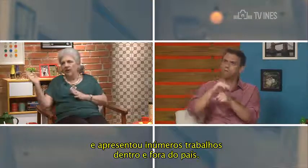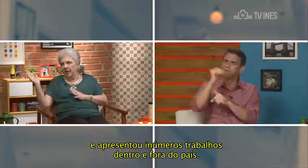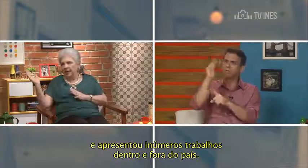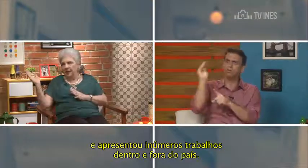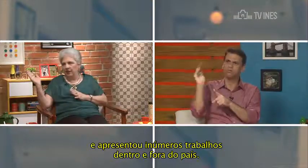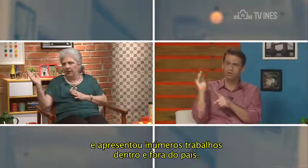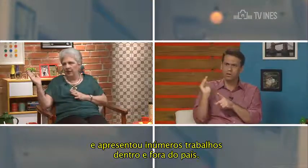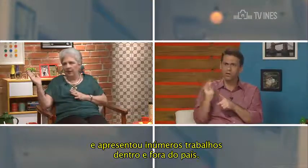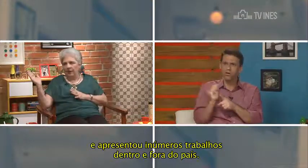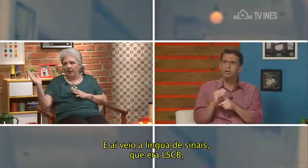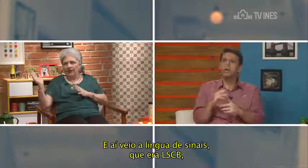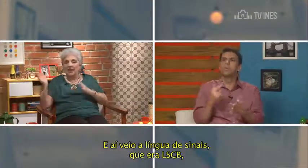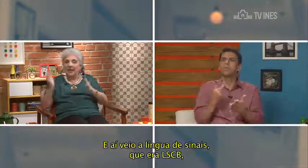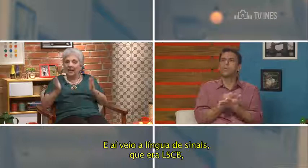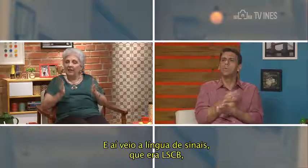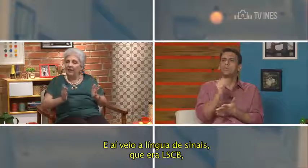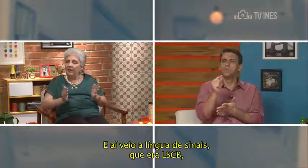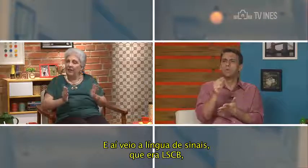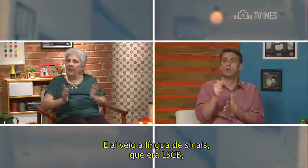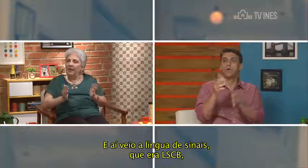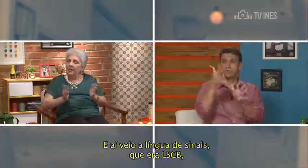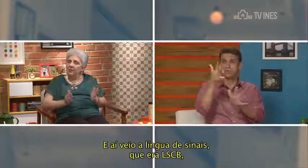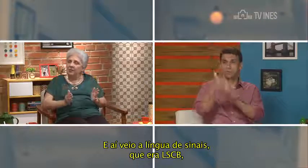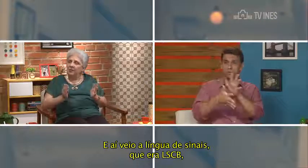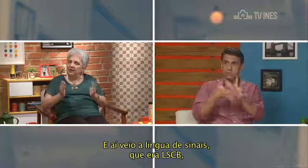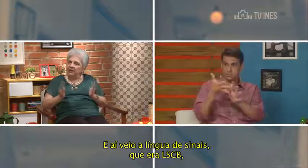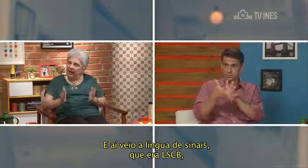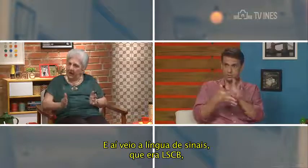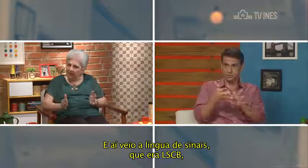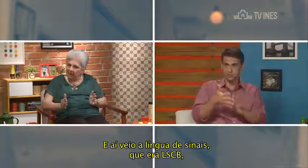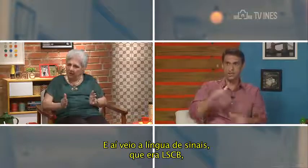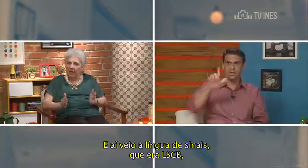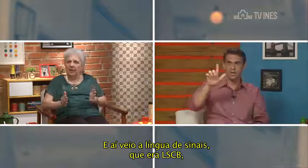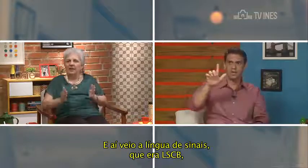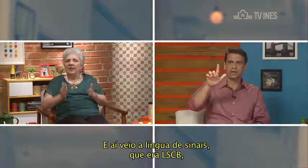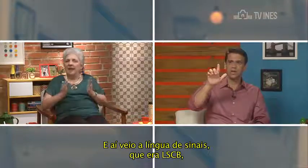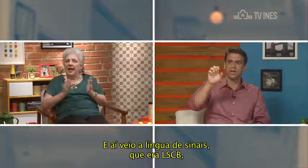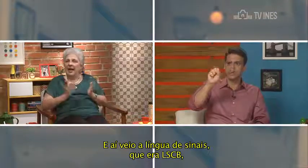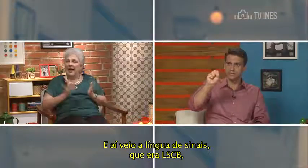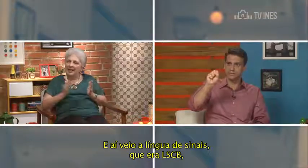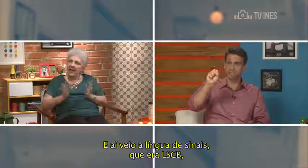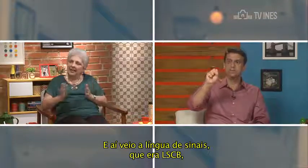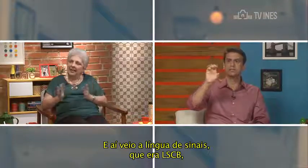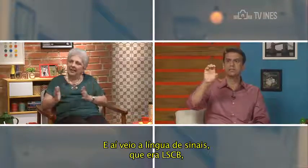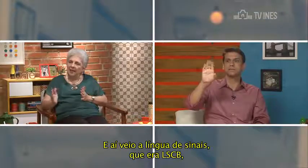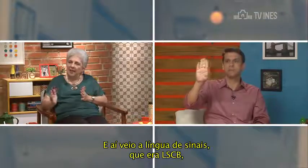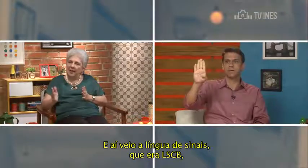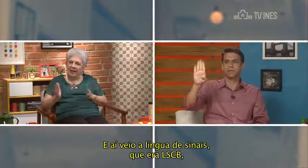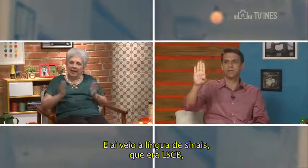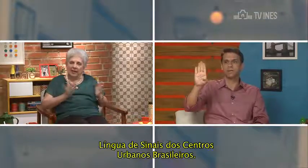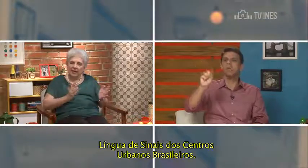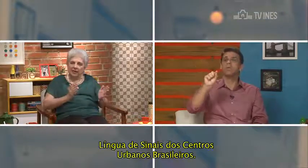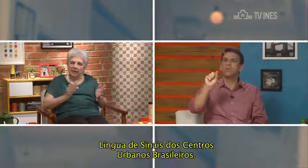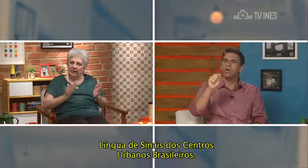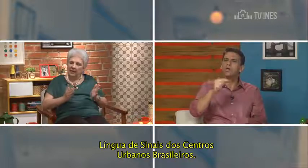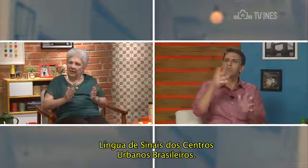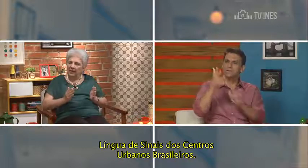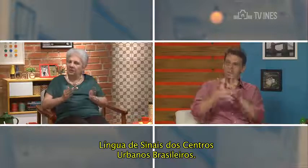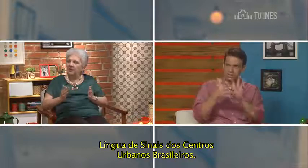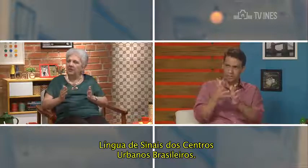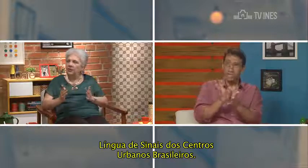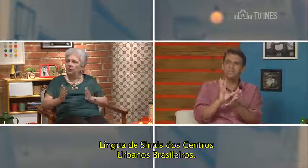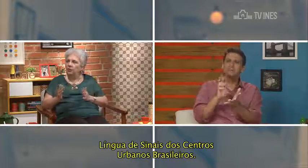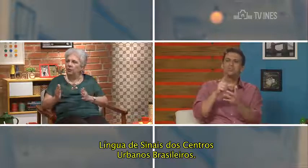e fora Do país E aí Veio a língua De sinais Que era LSCB Língua de